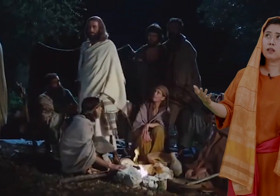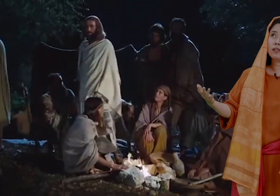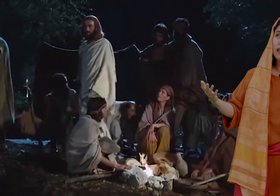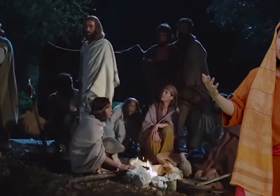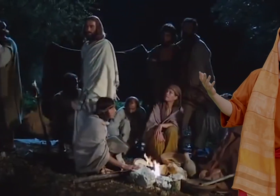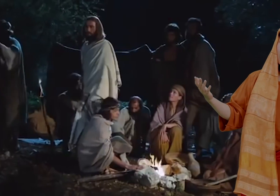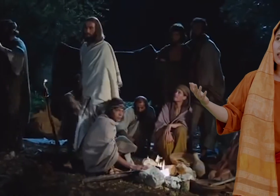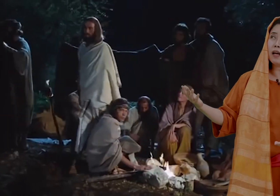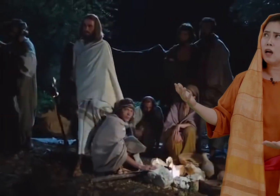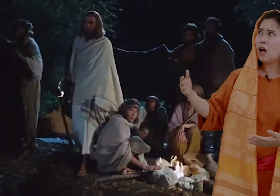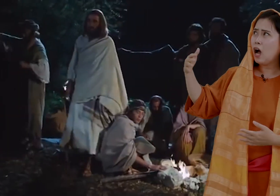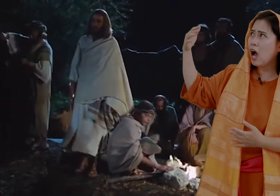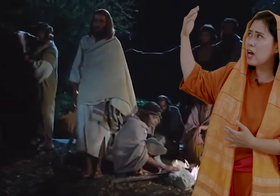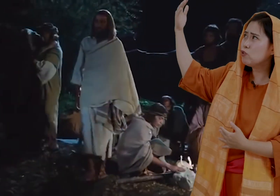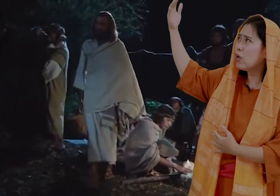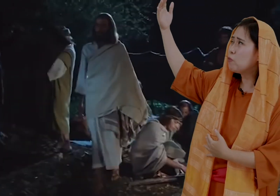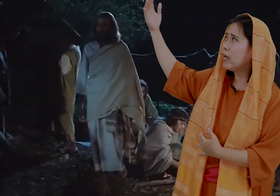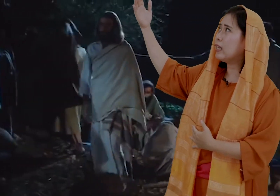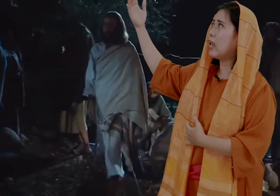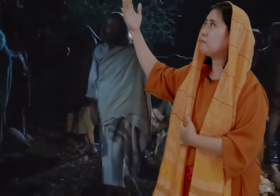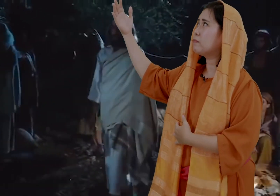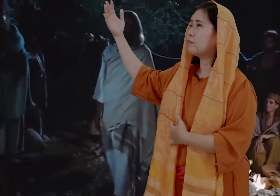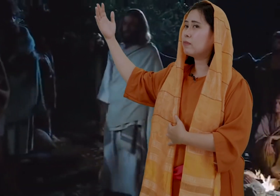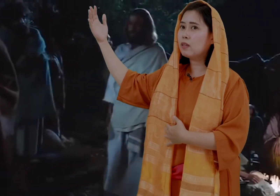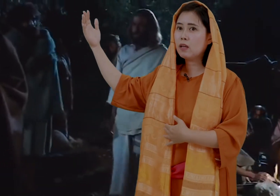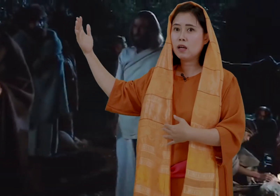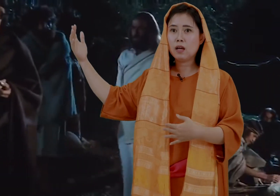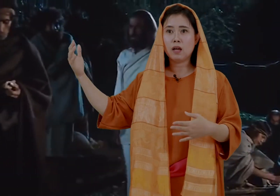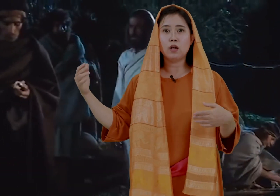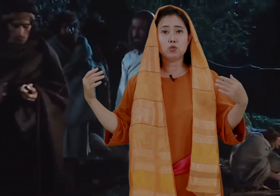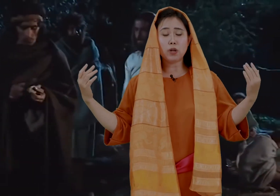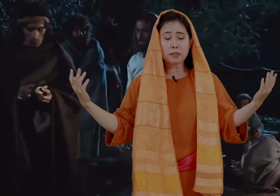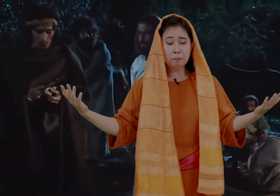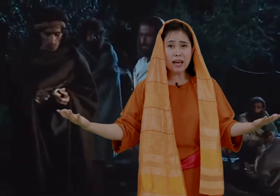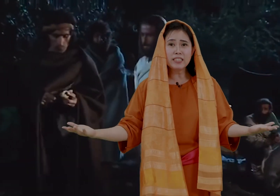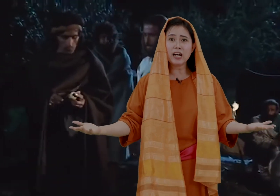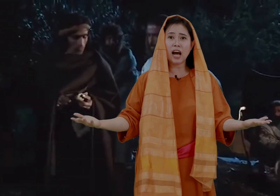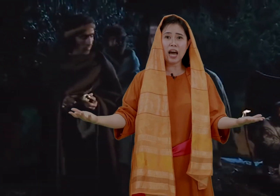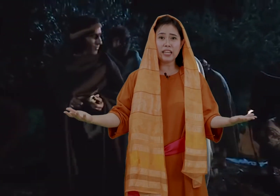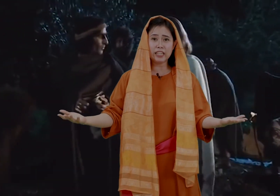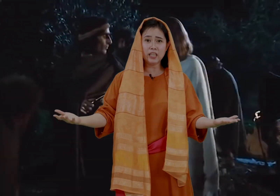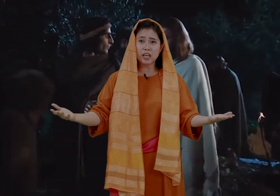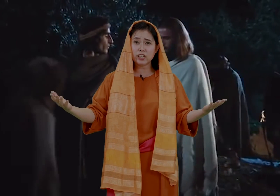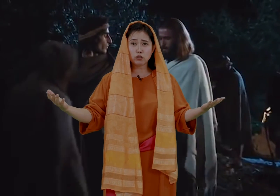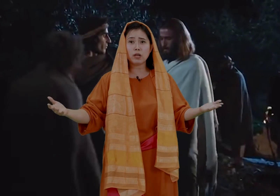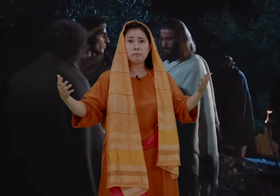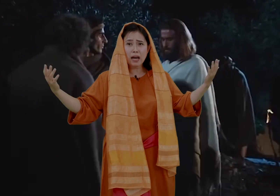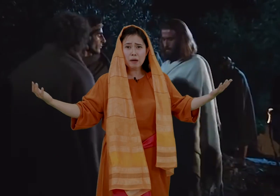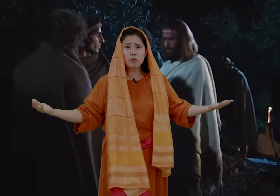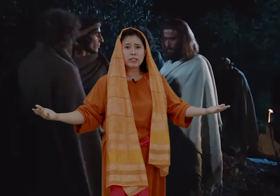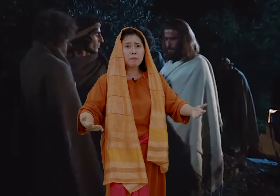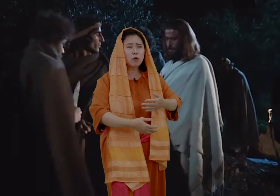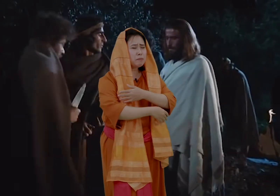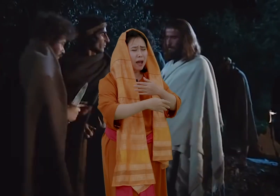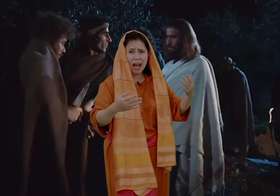Wah, tak terasa hari sudah mulai gelap. Sudah sepanjang hari ini, Yesus dan